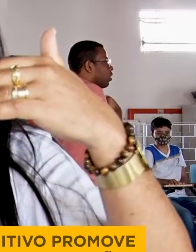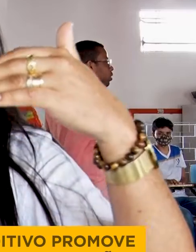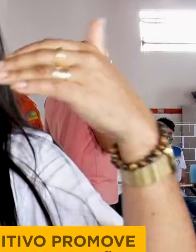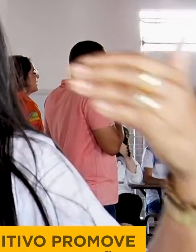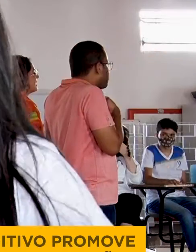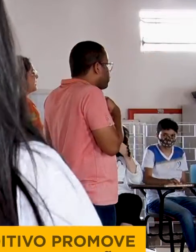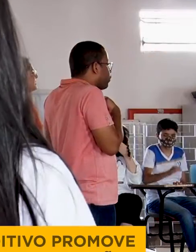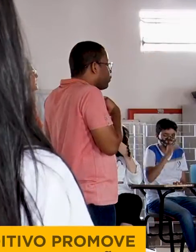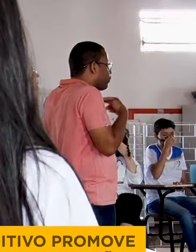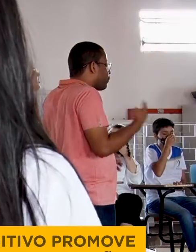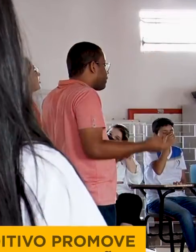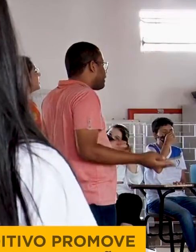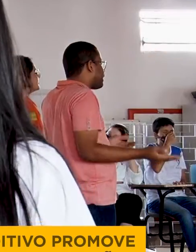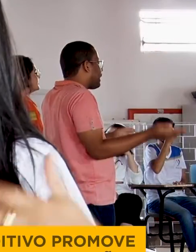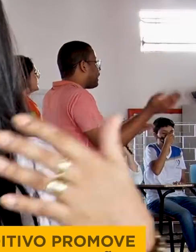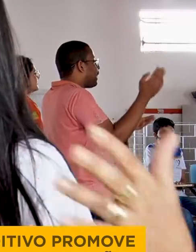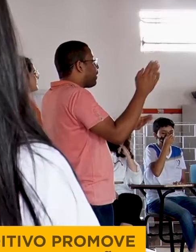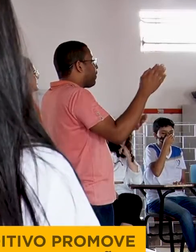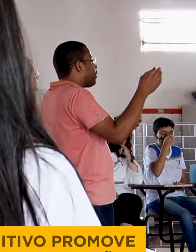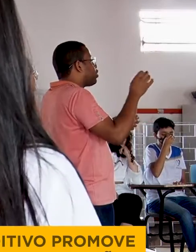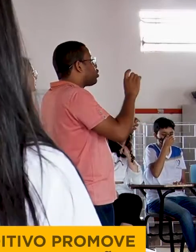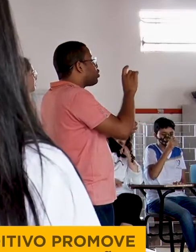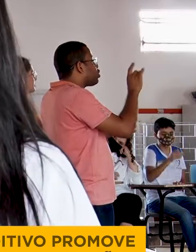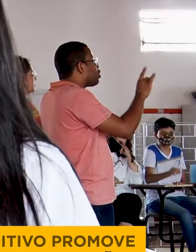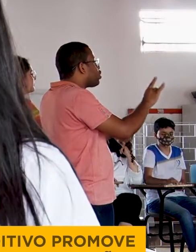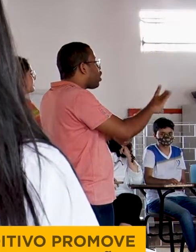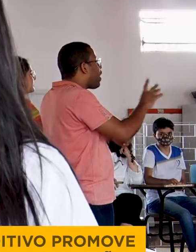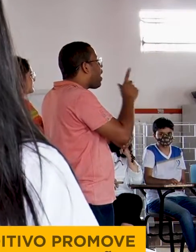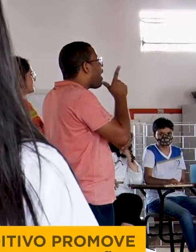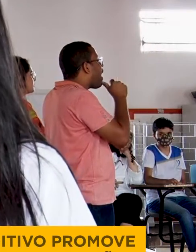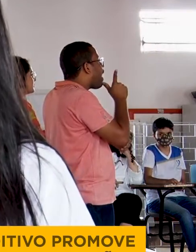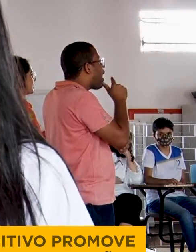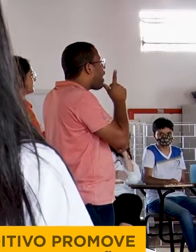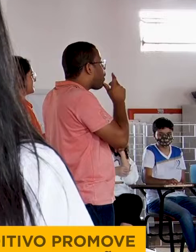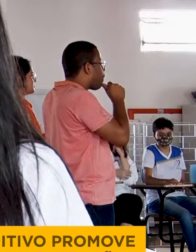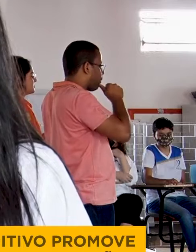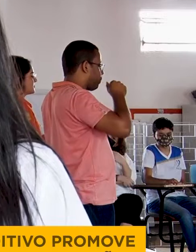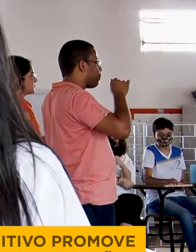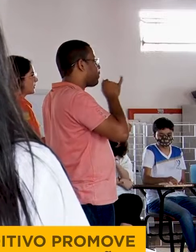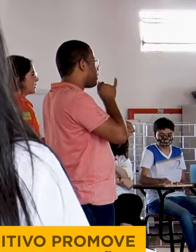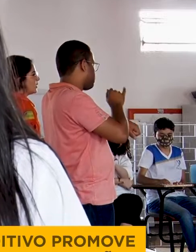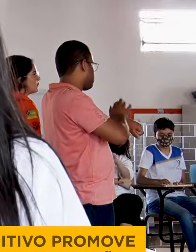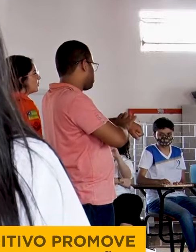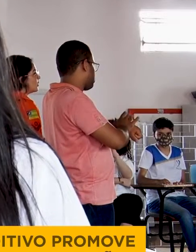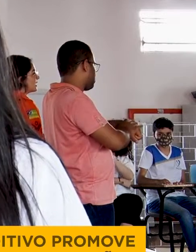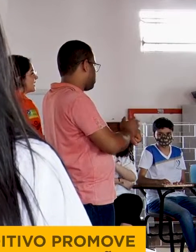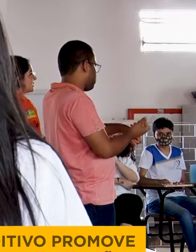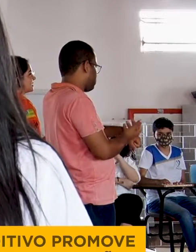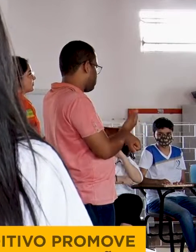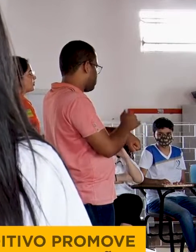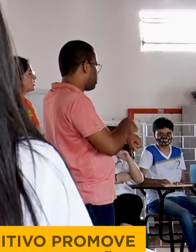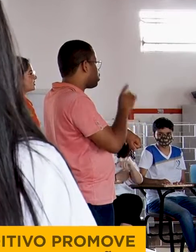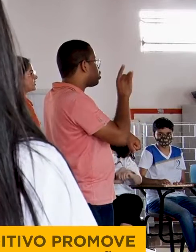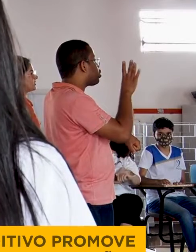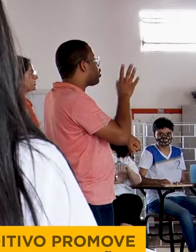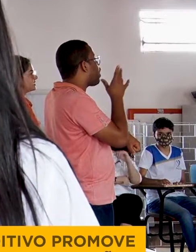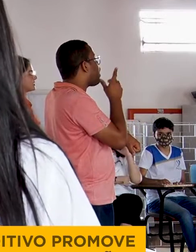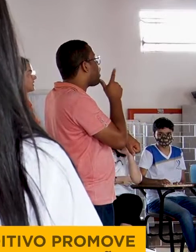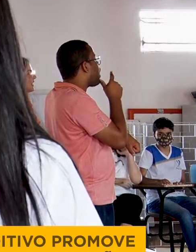cursar a universidade né eles também trabalham com inclusão assim como outras instituições aqui de Sergipe e mostrar que é possível que eles podem e que eles